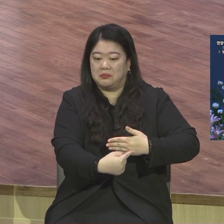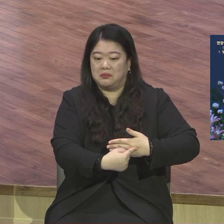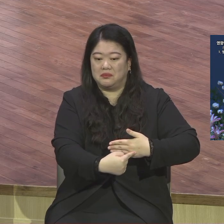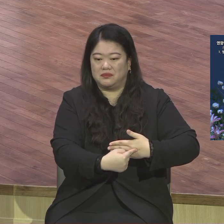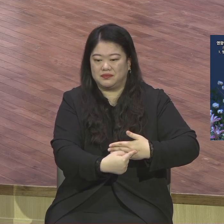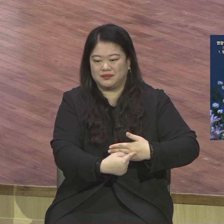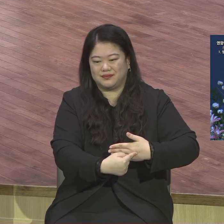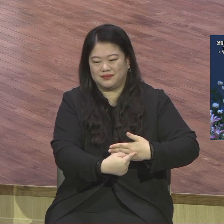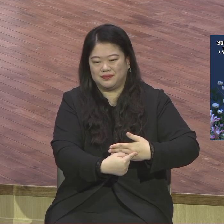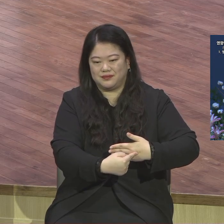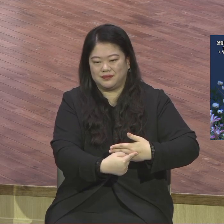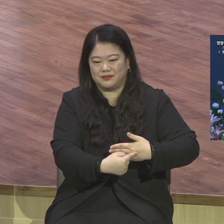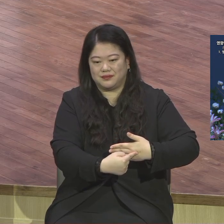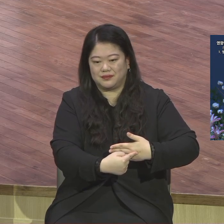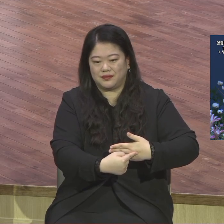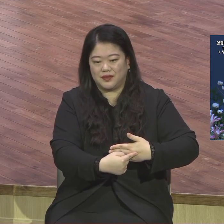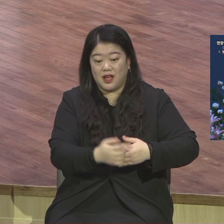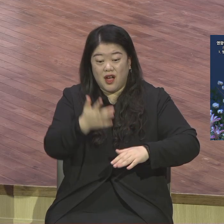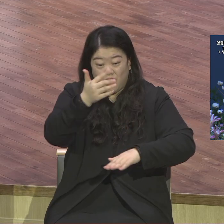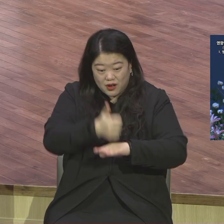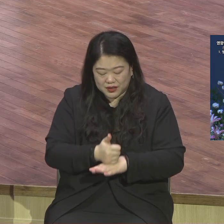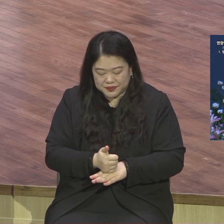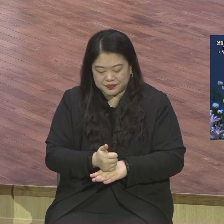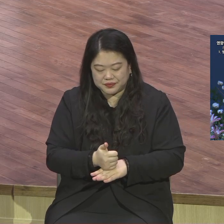유대교에서 개종한 기독교인들에게